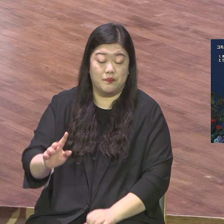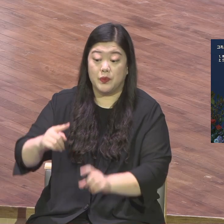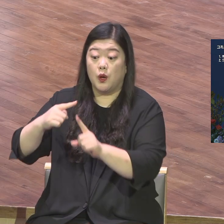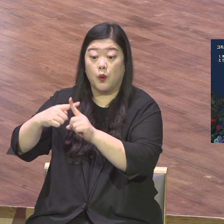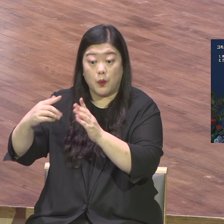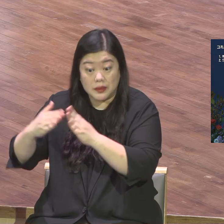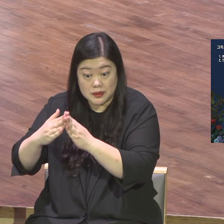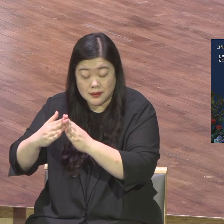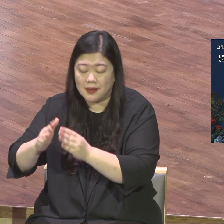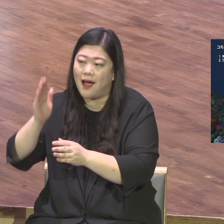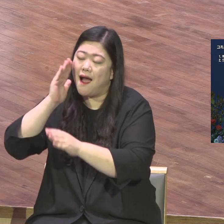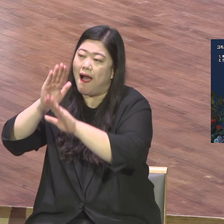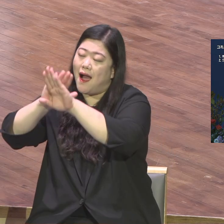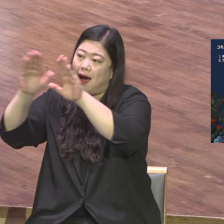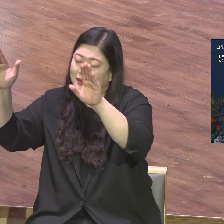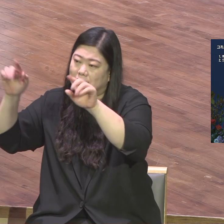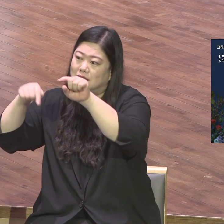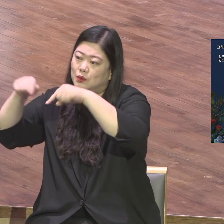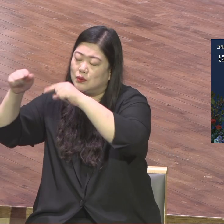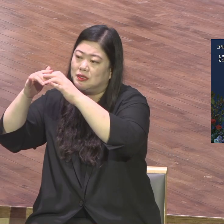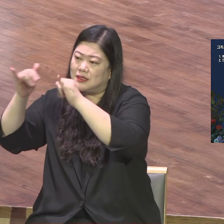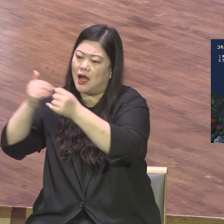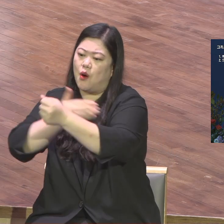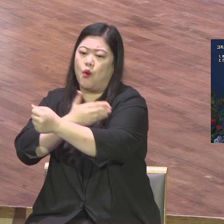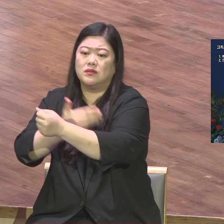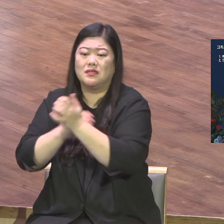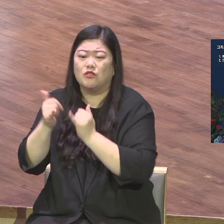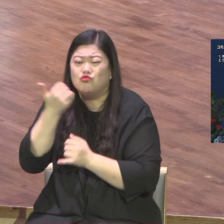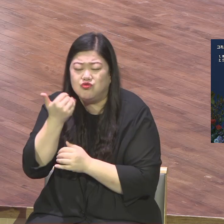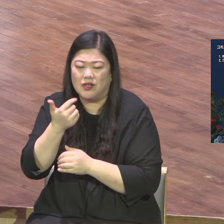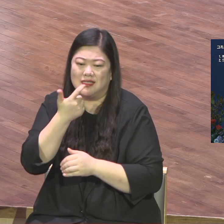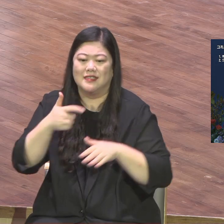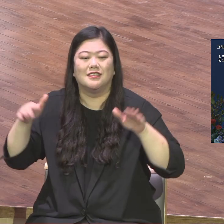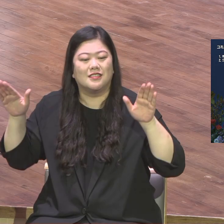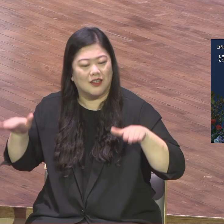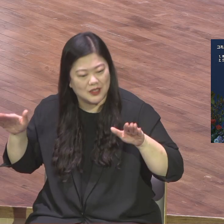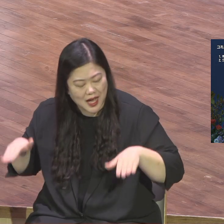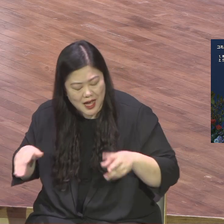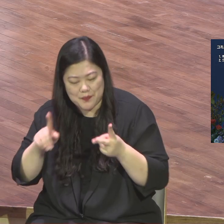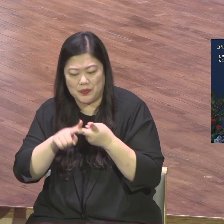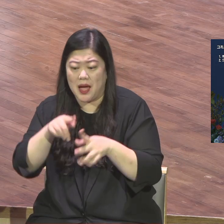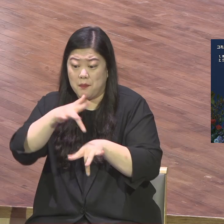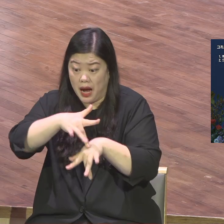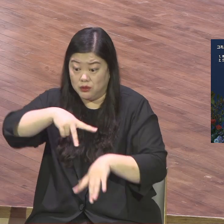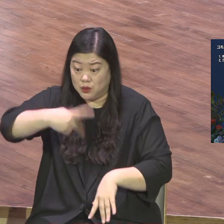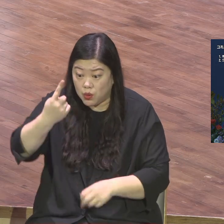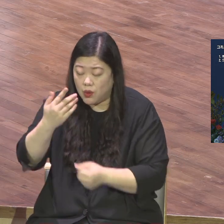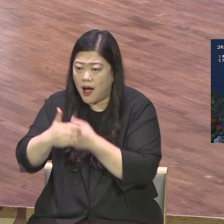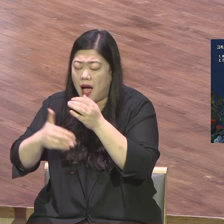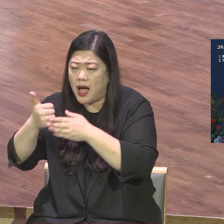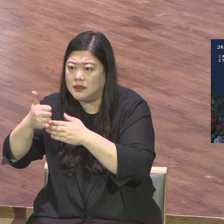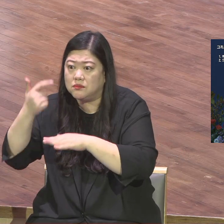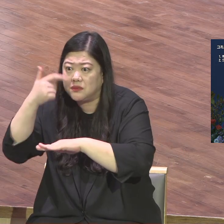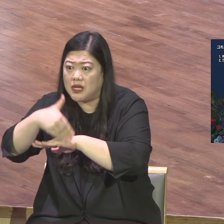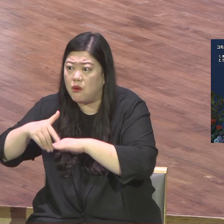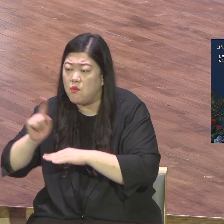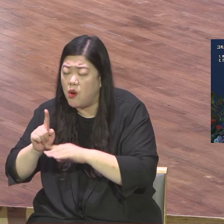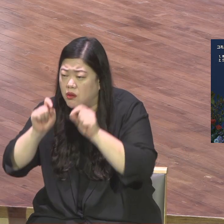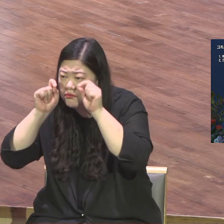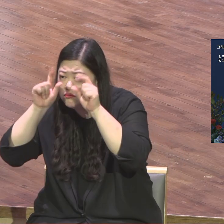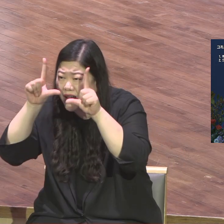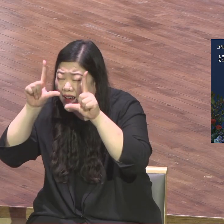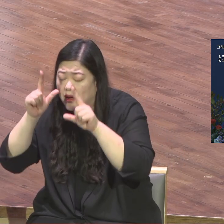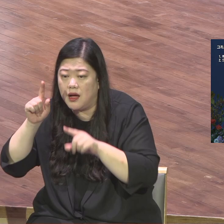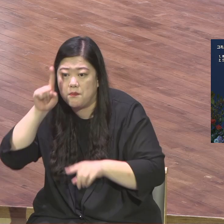하늘에 있는 통치자들과 권세를, 다시 말해서 천사들, 마귀와 귀신들까지도 뭐요? 관객이에요. 관객. 보는